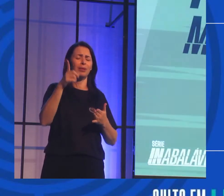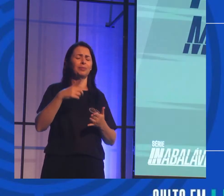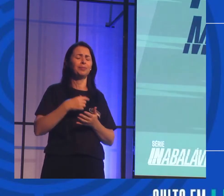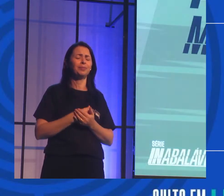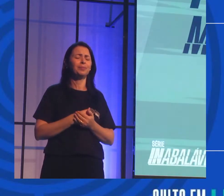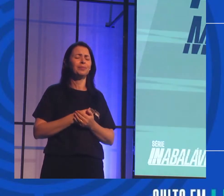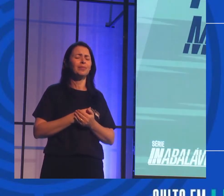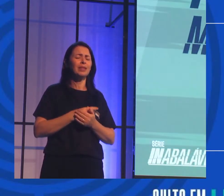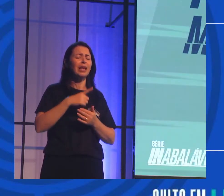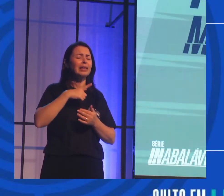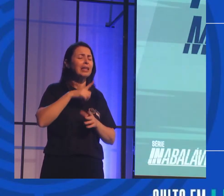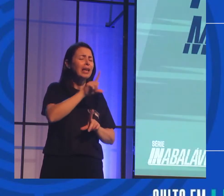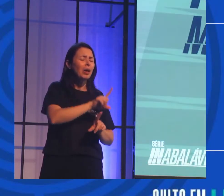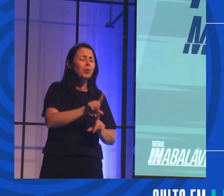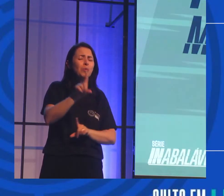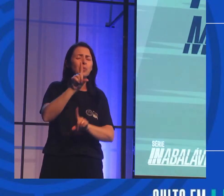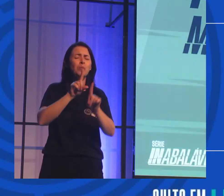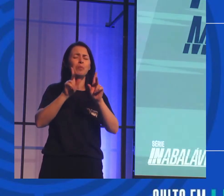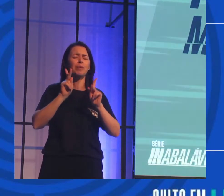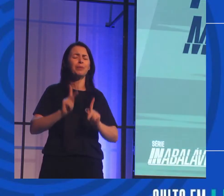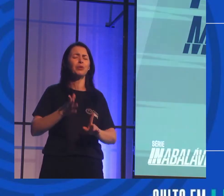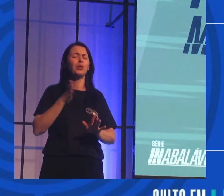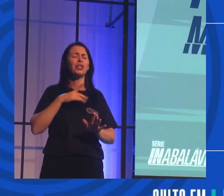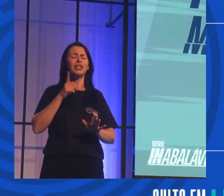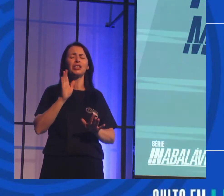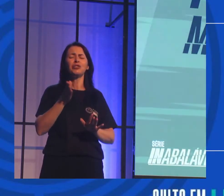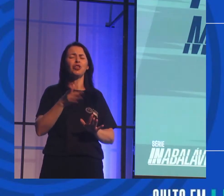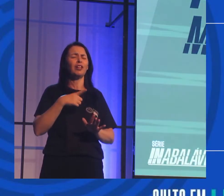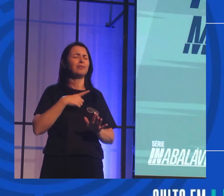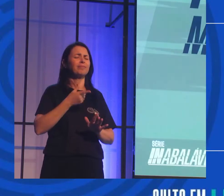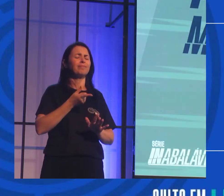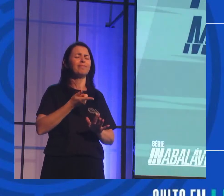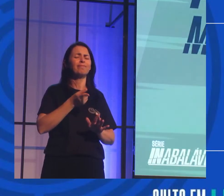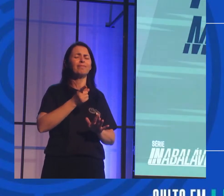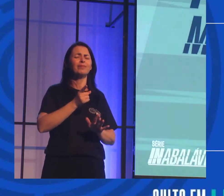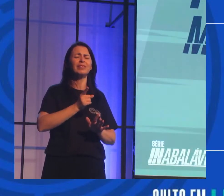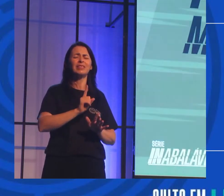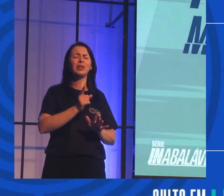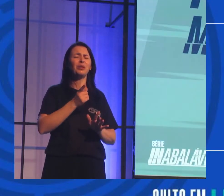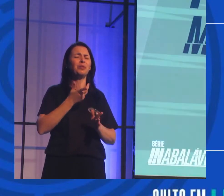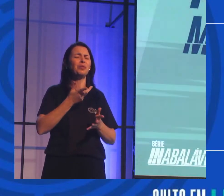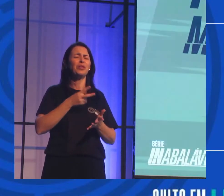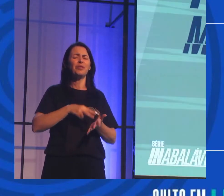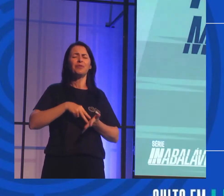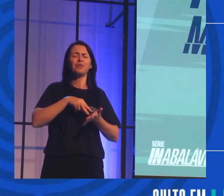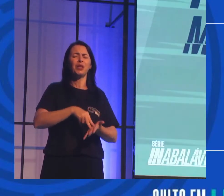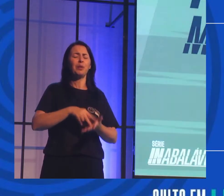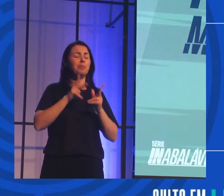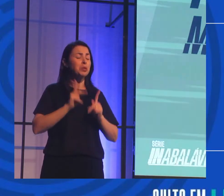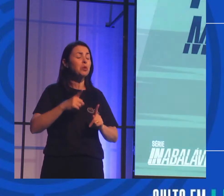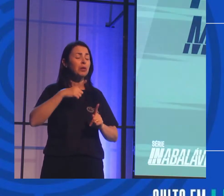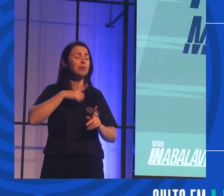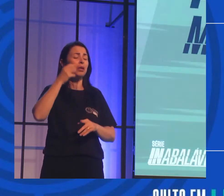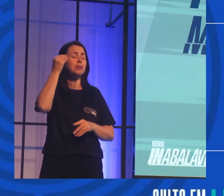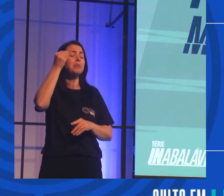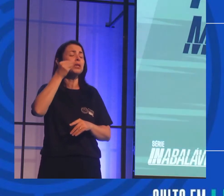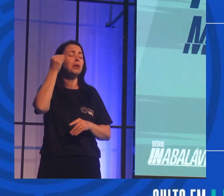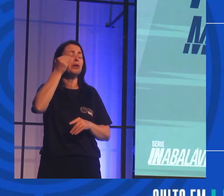há alguns que já tocaram a toalha, pessoas com tantas experiências contigo, Deus.